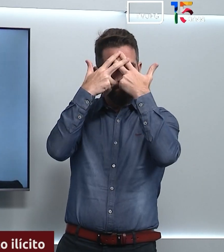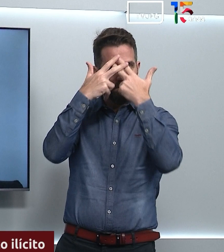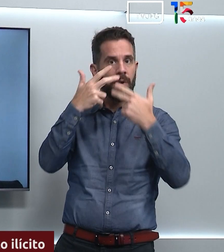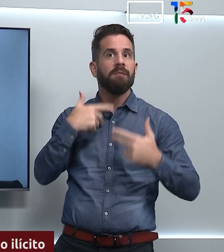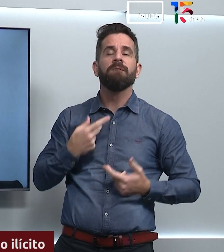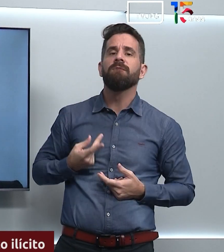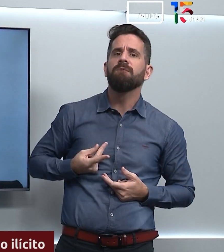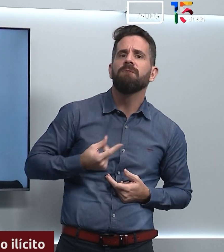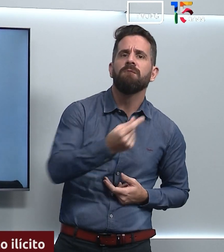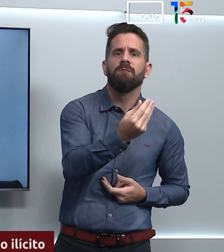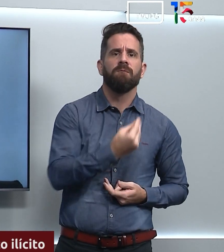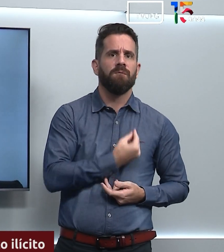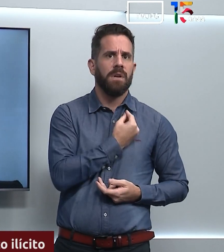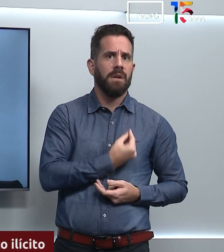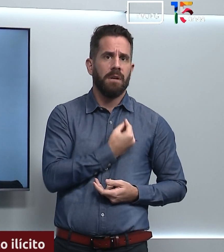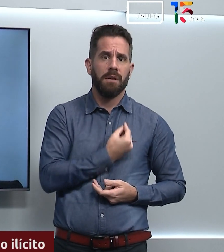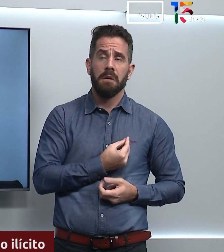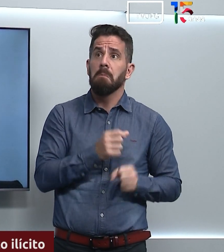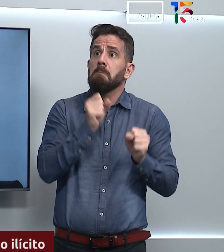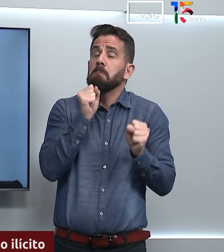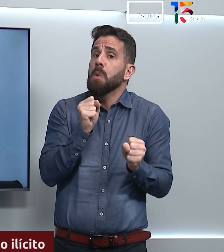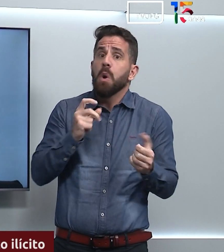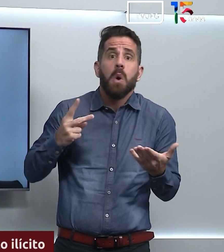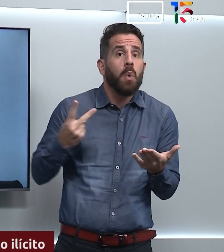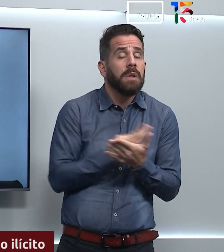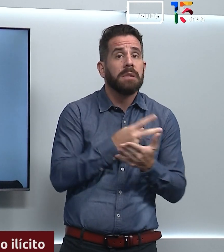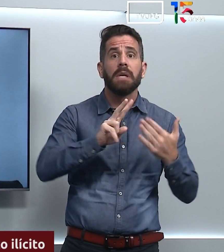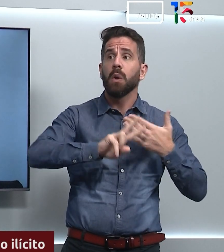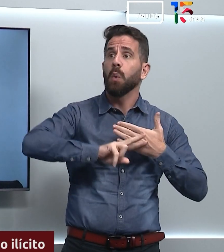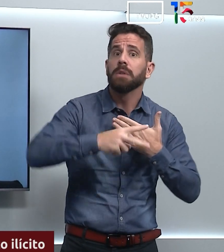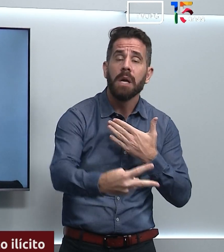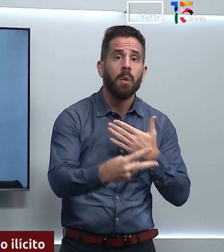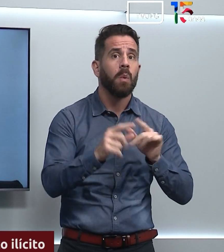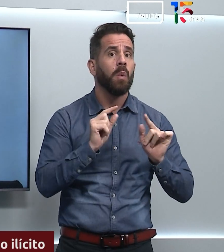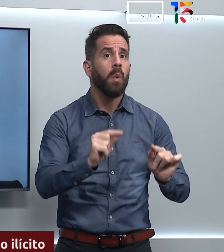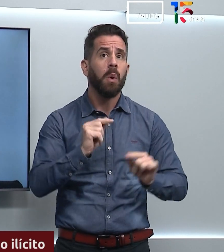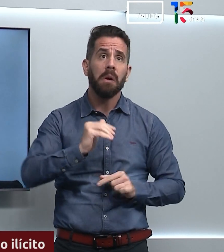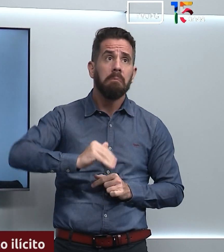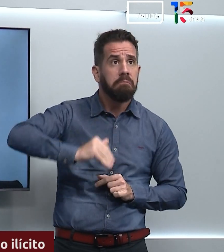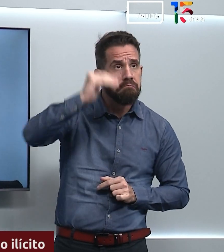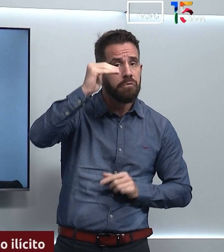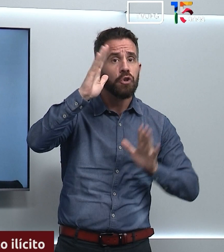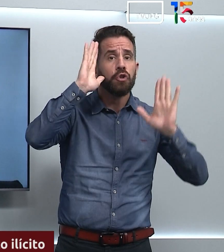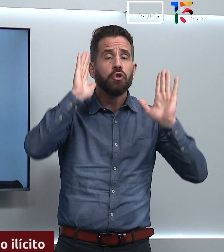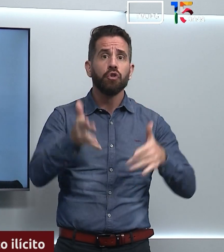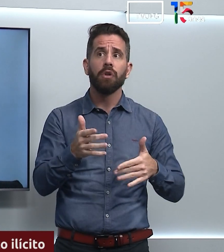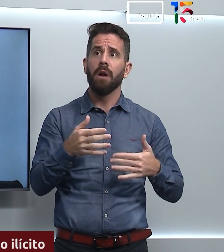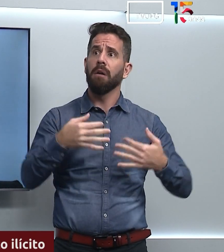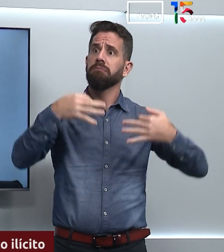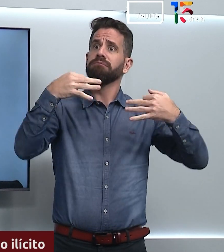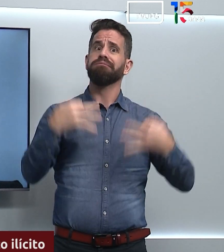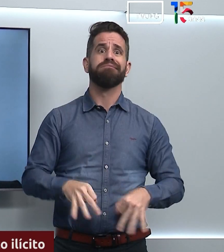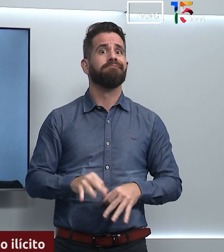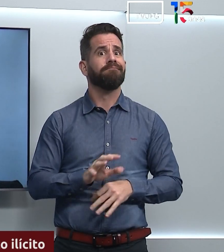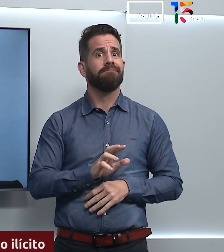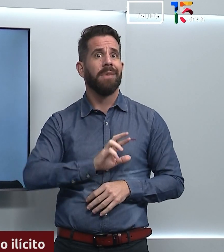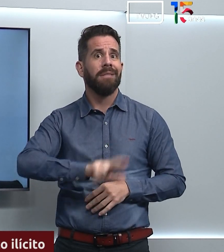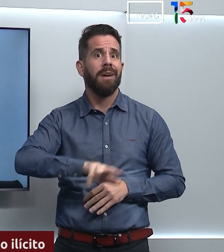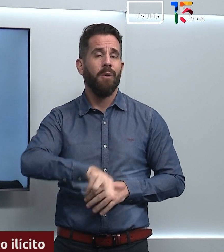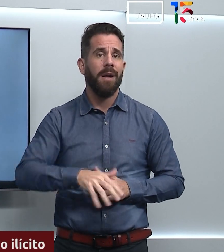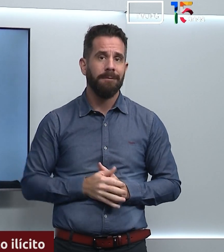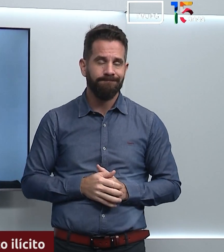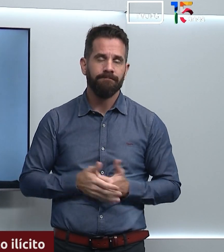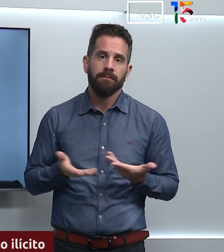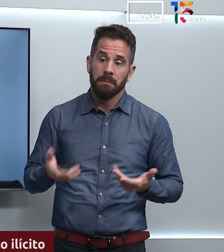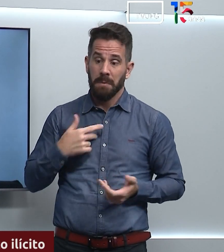bem estruturados. Então, o pai, a mãe ou o responsável legal, quando ele se omite dessa obrigação,